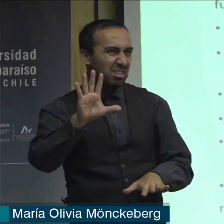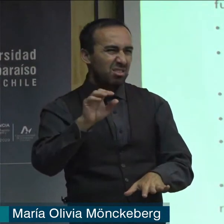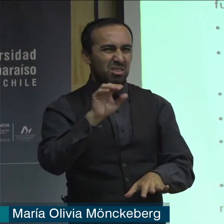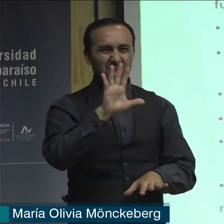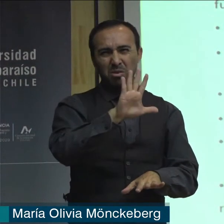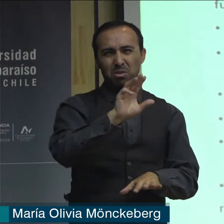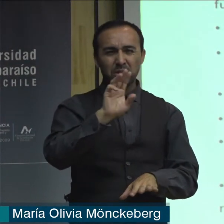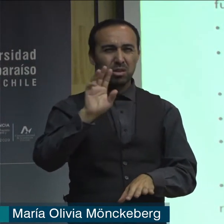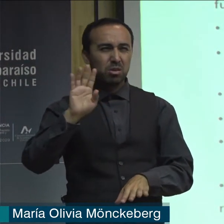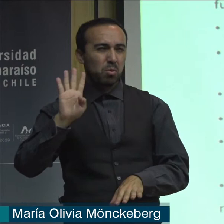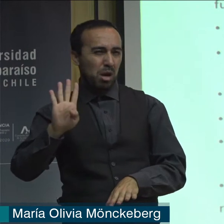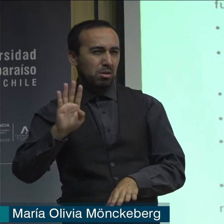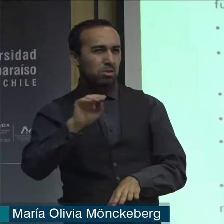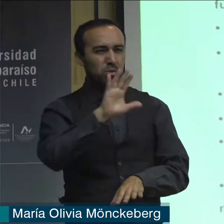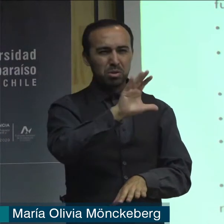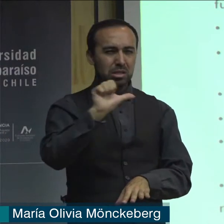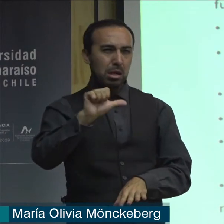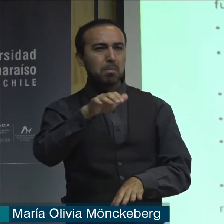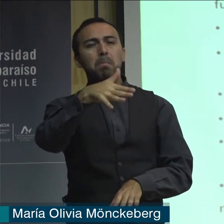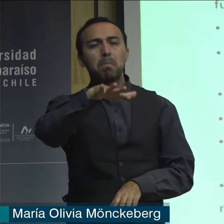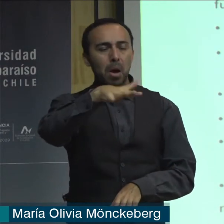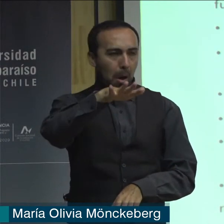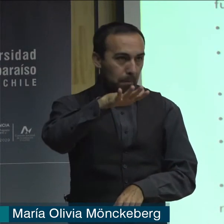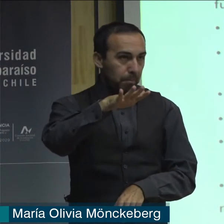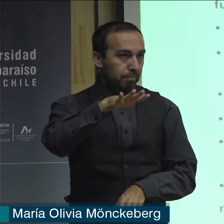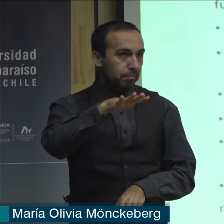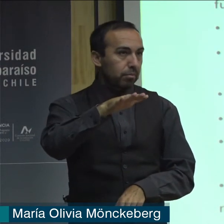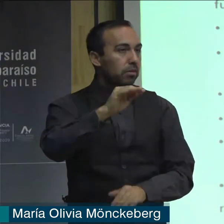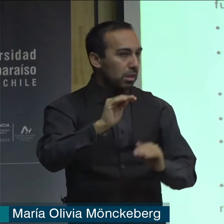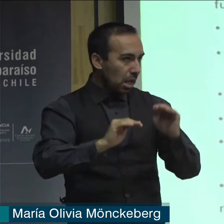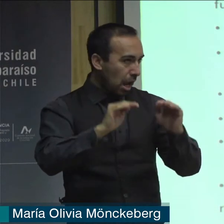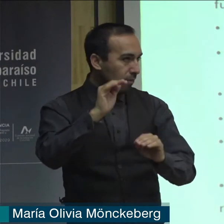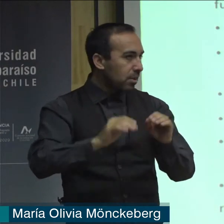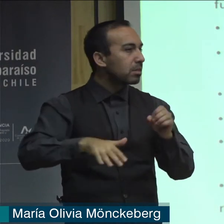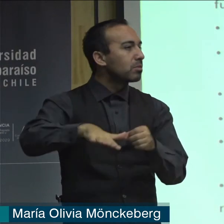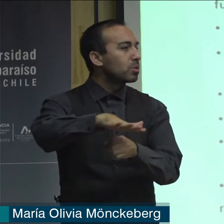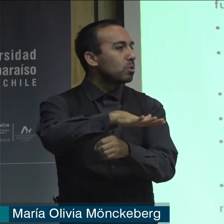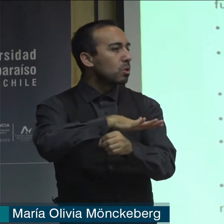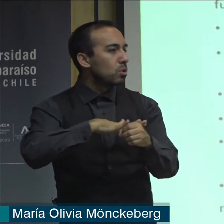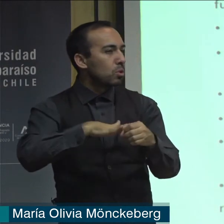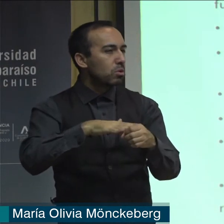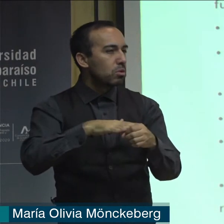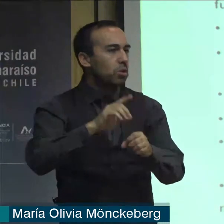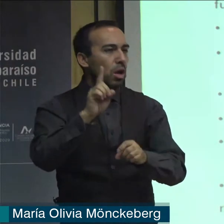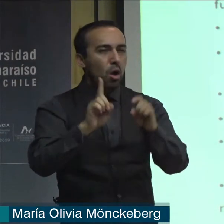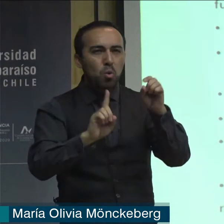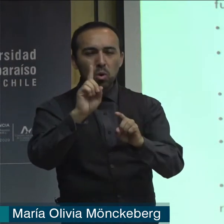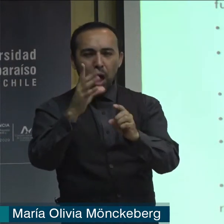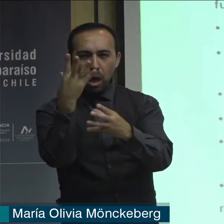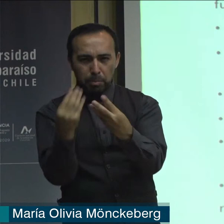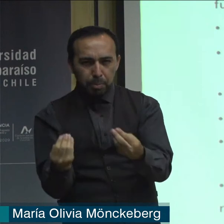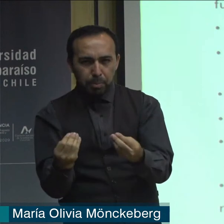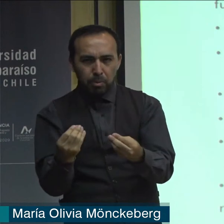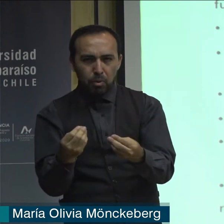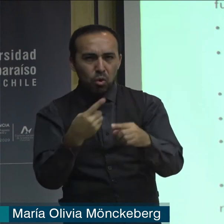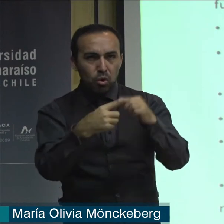que de repente sean 56 un tiempo que varían bastante porque se iban liquidando alguna